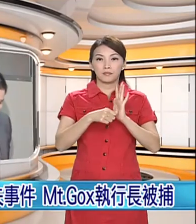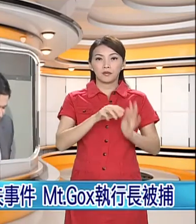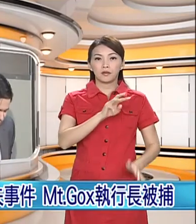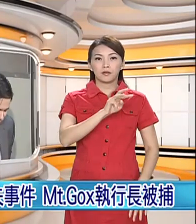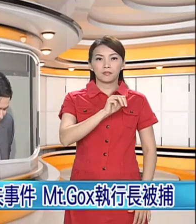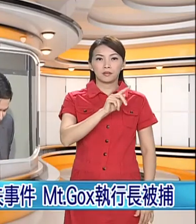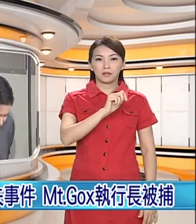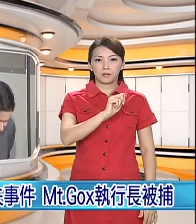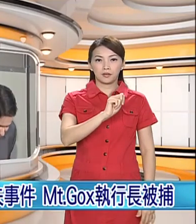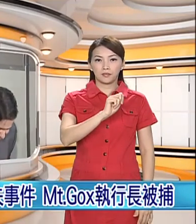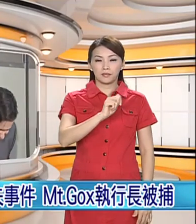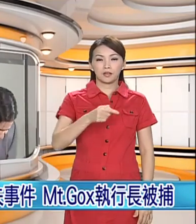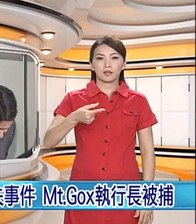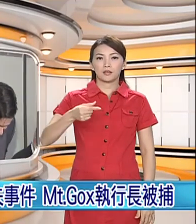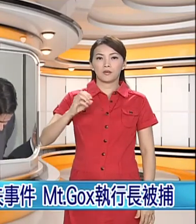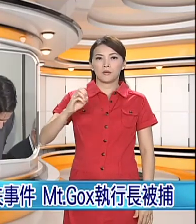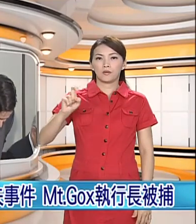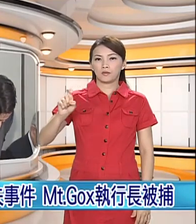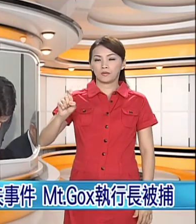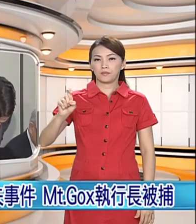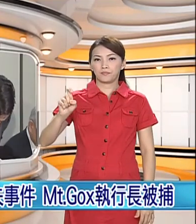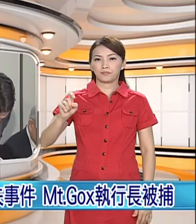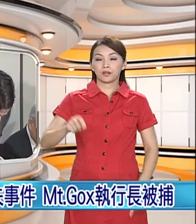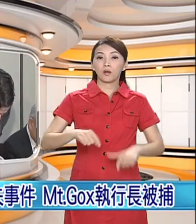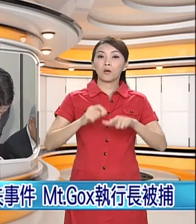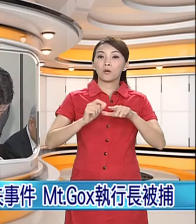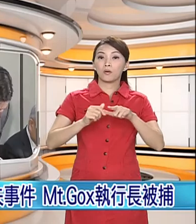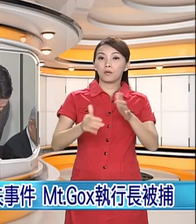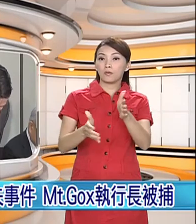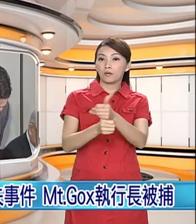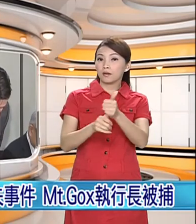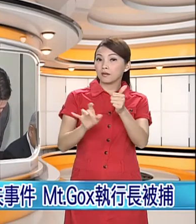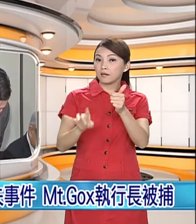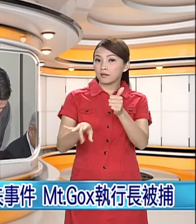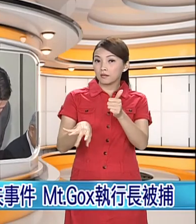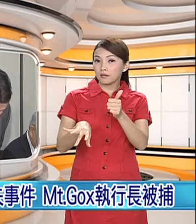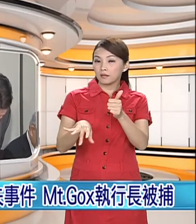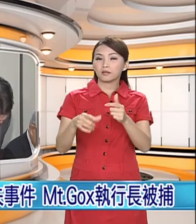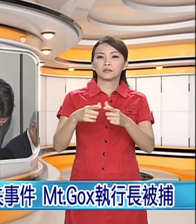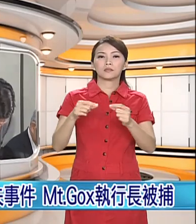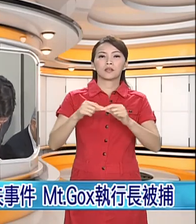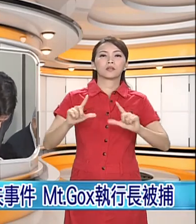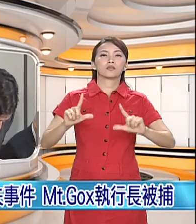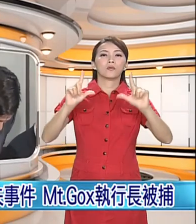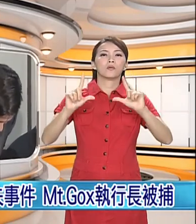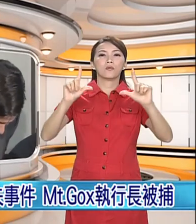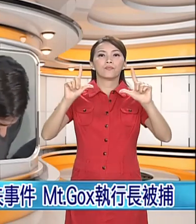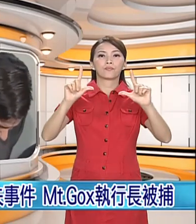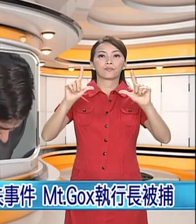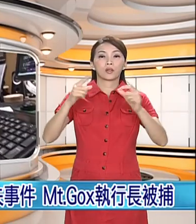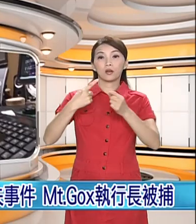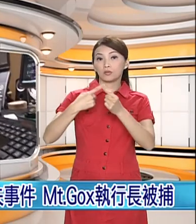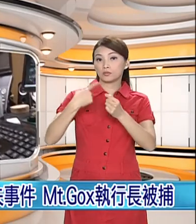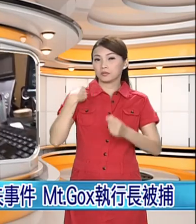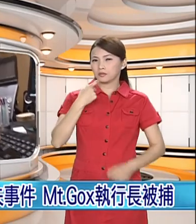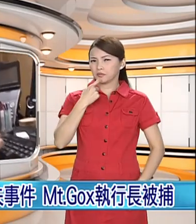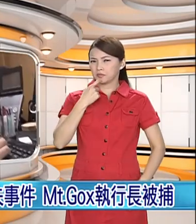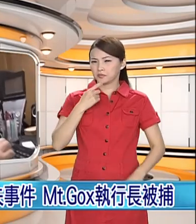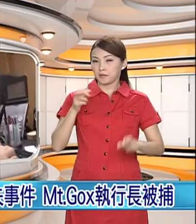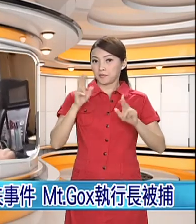所的 Mt. Gox， 去年发生了疑似骇客入侵，导致了大量的比特币消失而破产